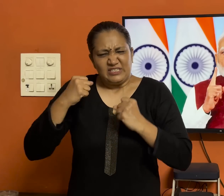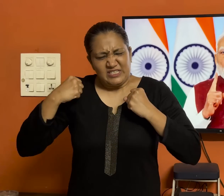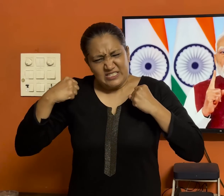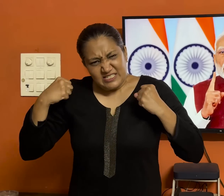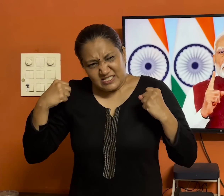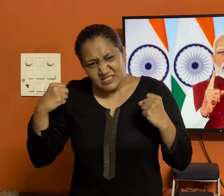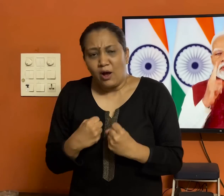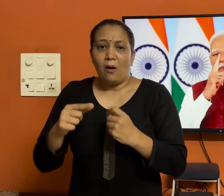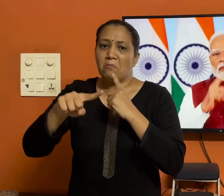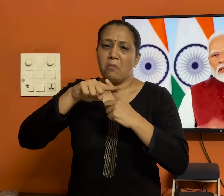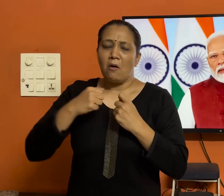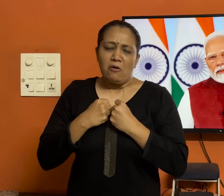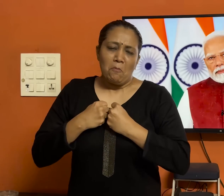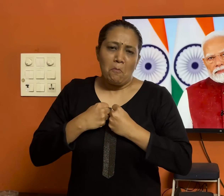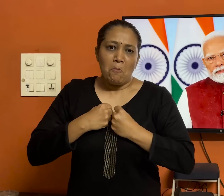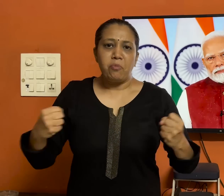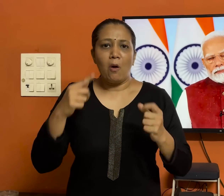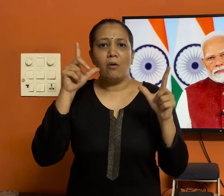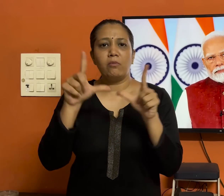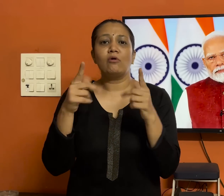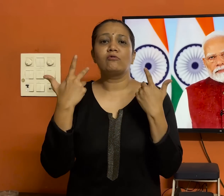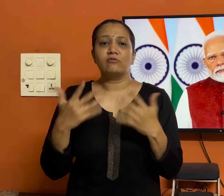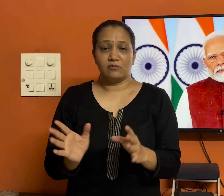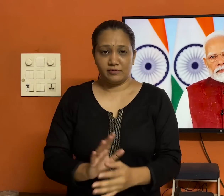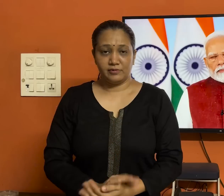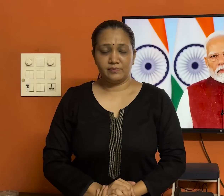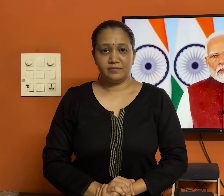असीम शौर्य का प्रदर्शन किया।